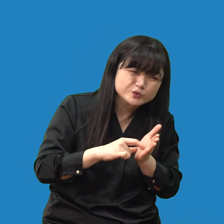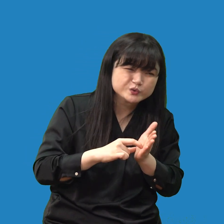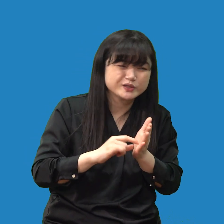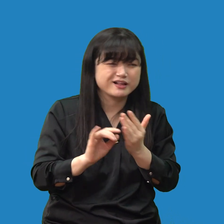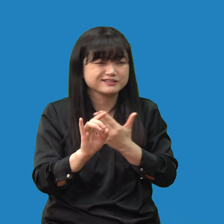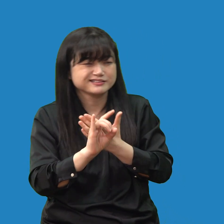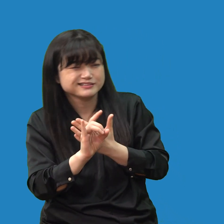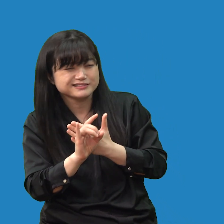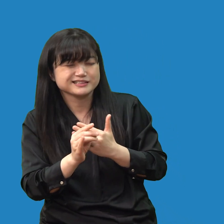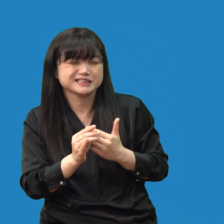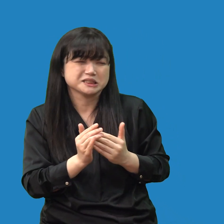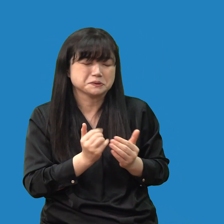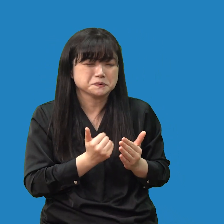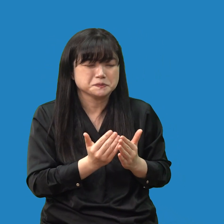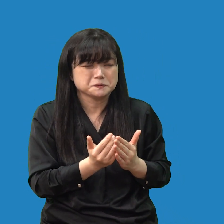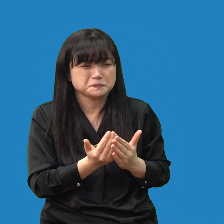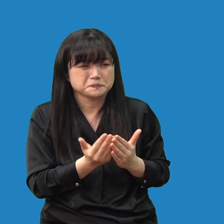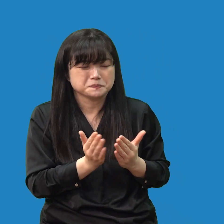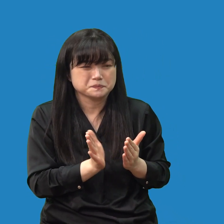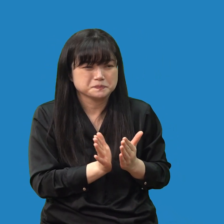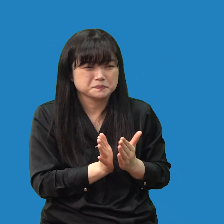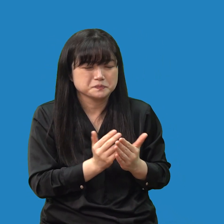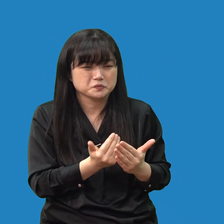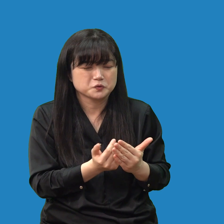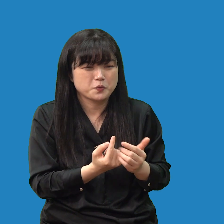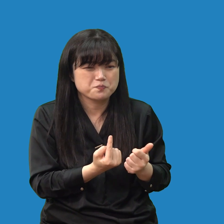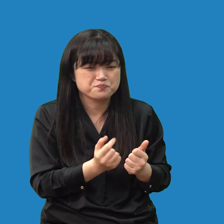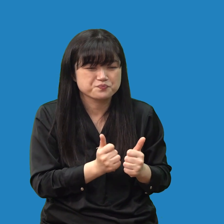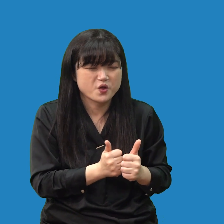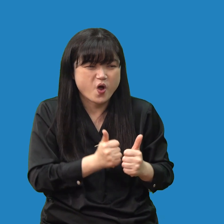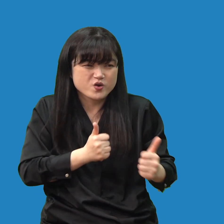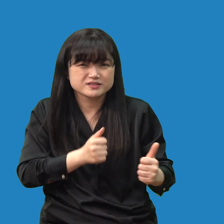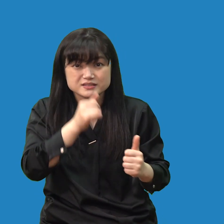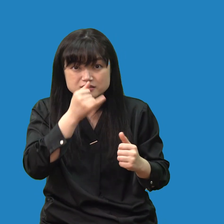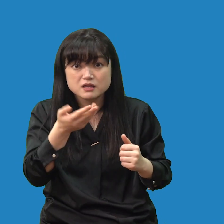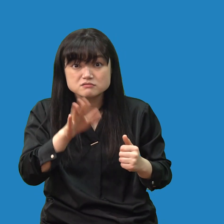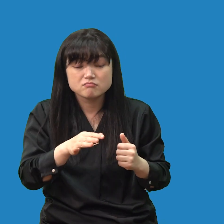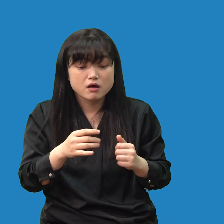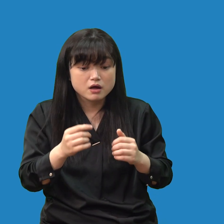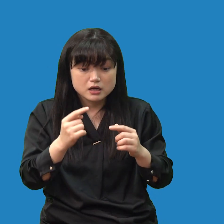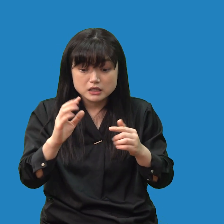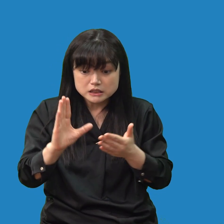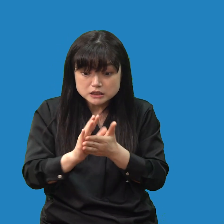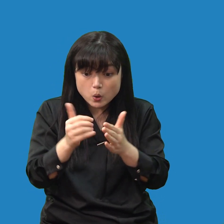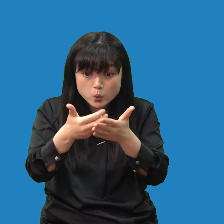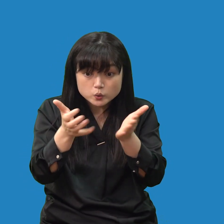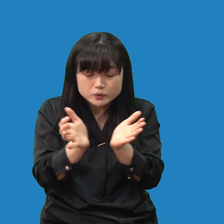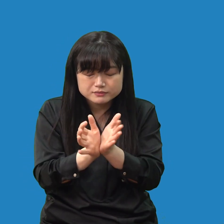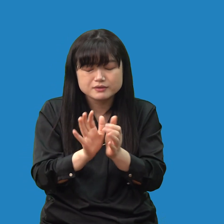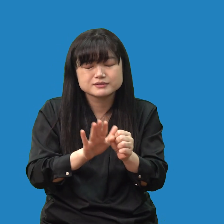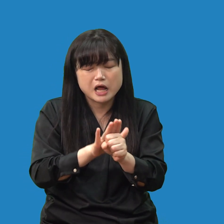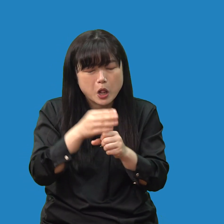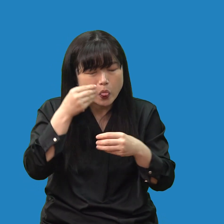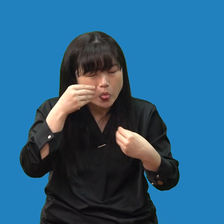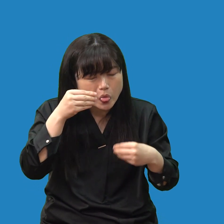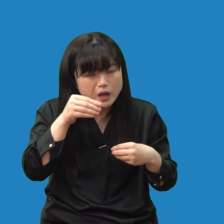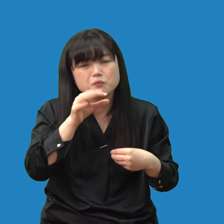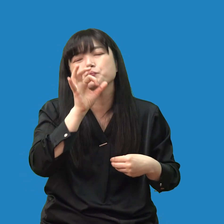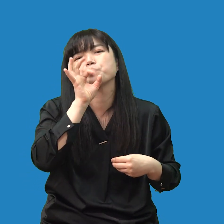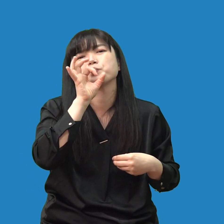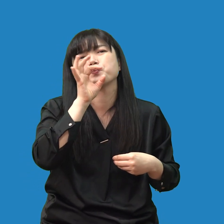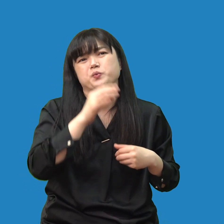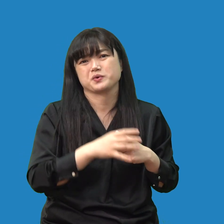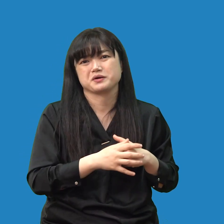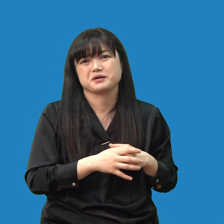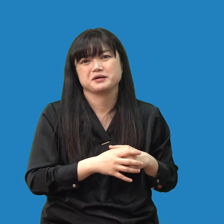서로 유지될 수 있습니다. 하지만 그리스도의 공동체는 그런 가식으로 세워질 수 없습니다. 그냥 사랑하는 척하는 거